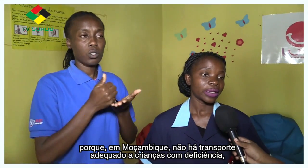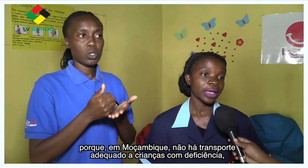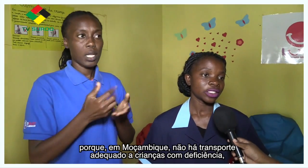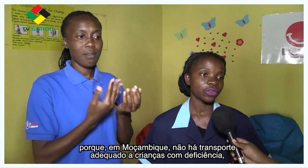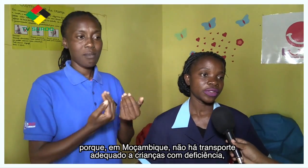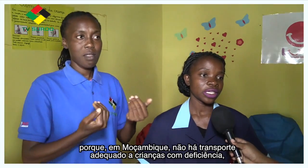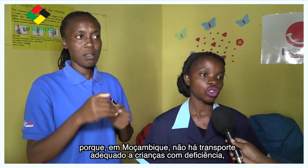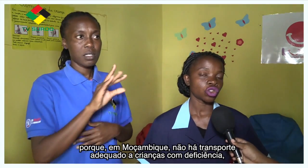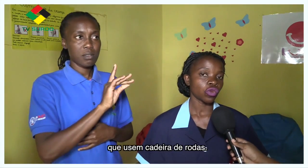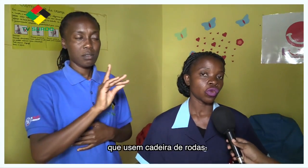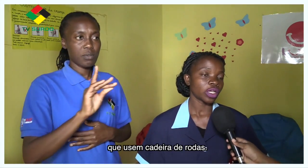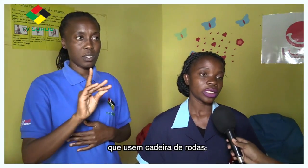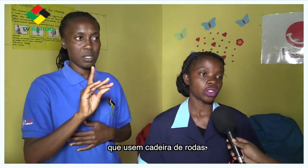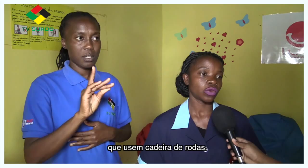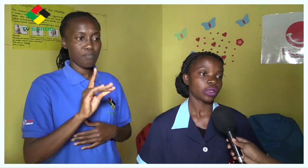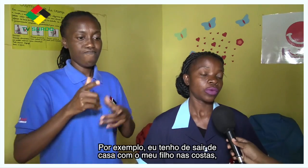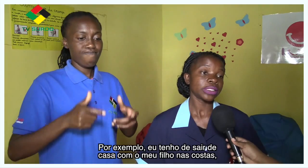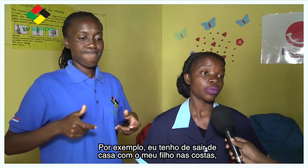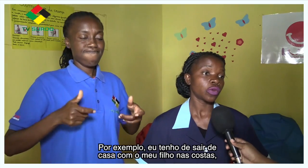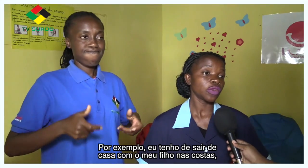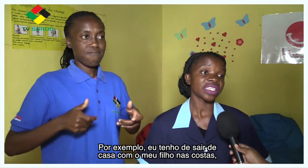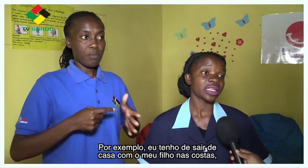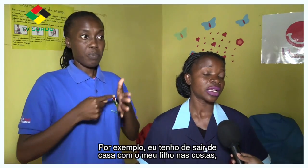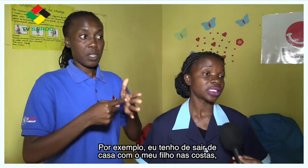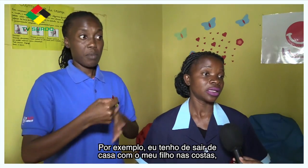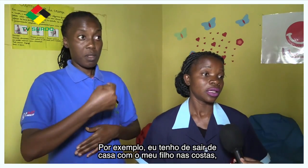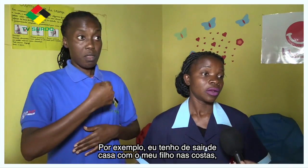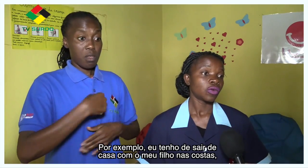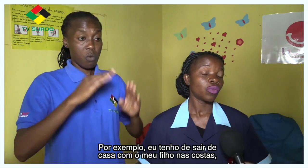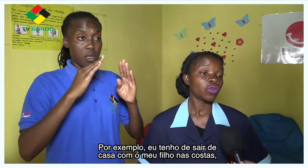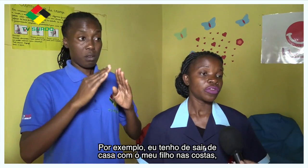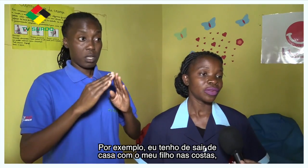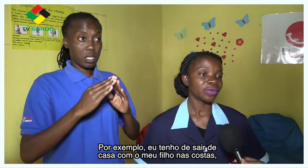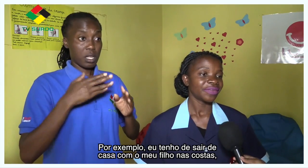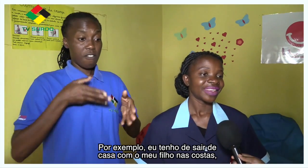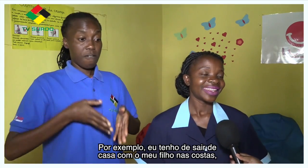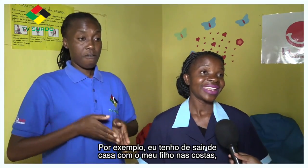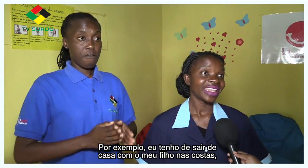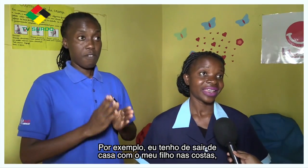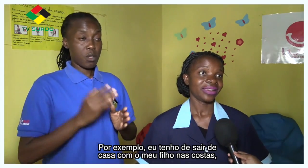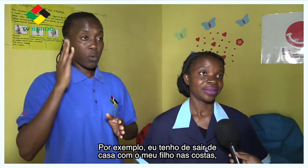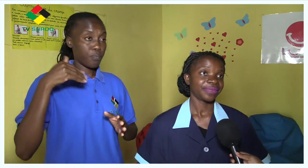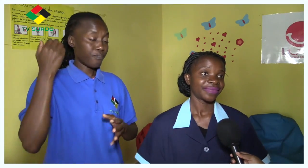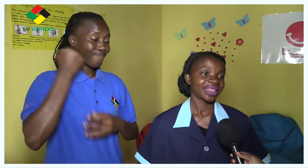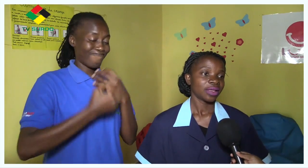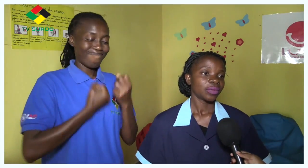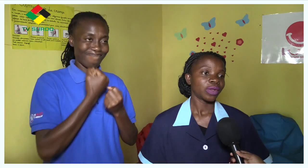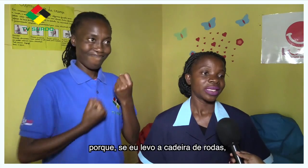crianças deficientes com cadeiras de roda. Por exemplo, eu tenho que sair de casa com o meu filho na neneca,